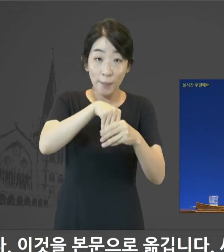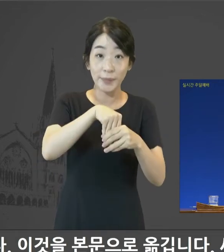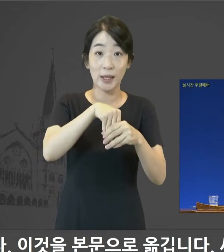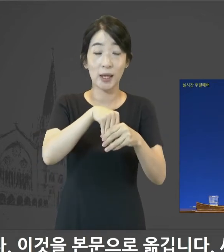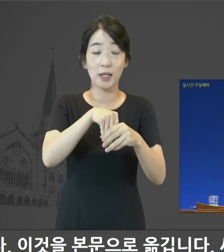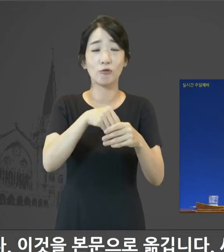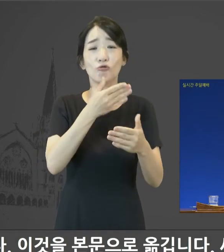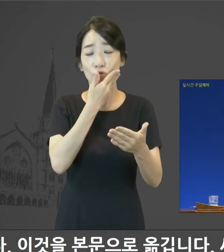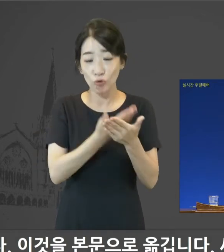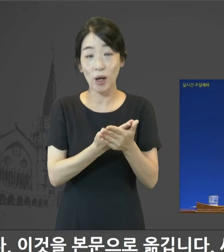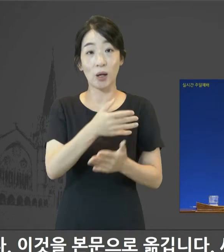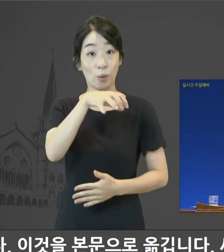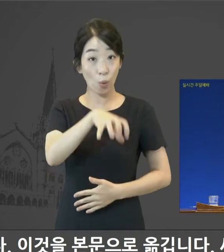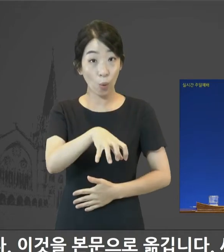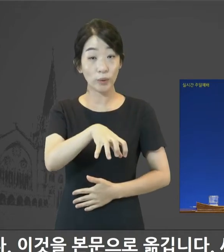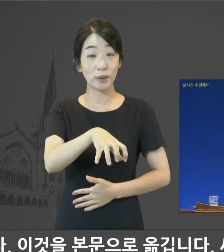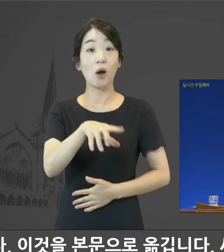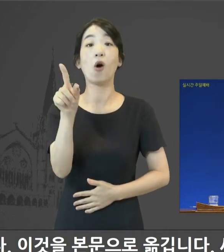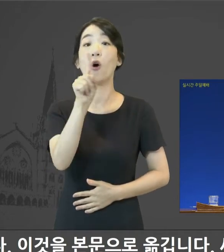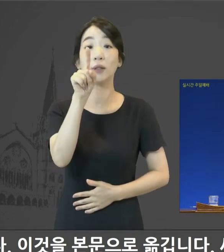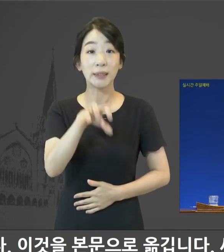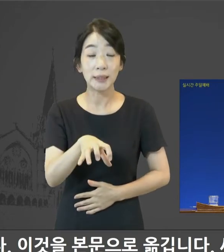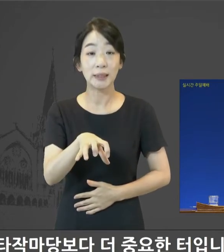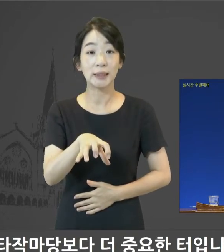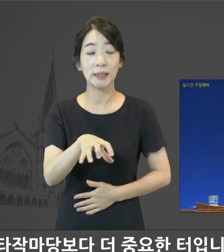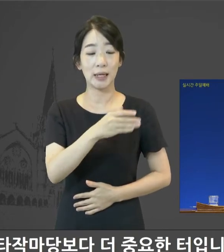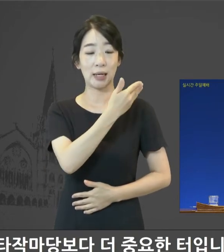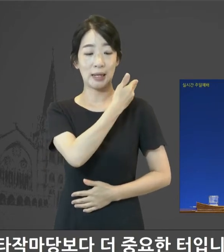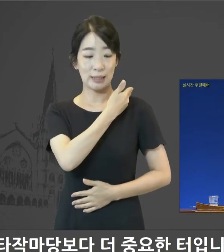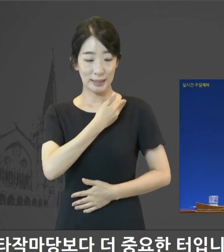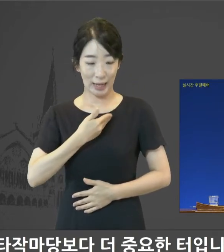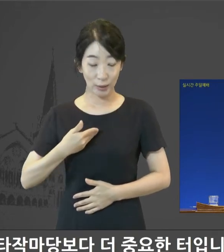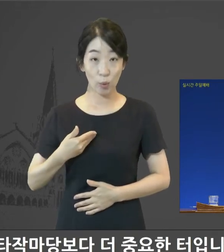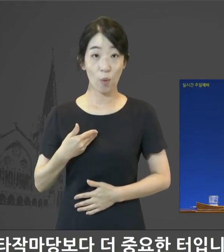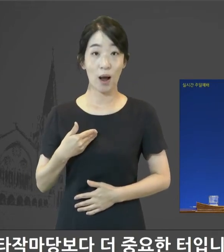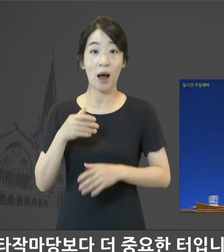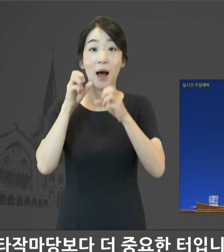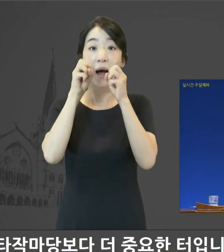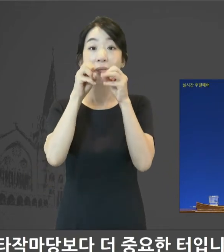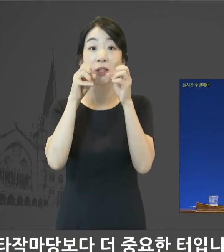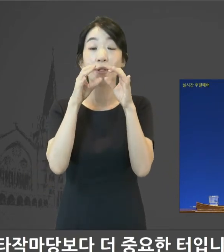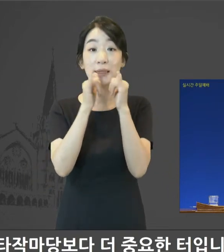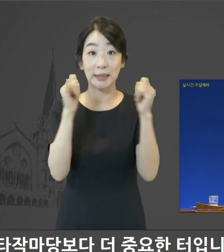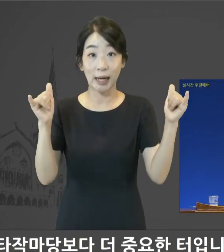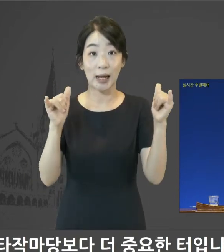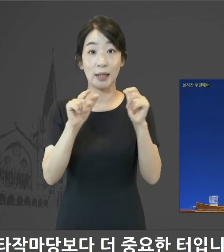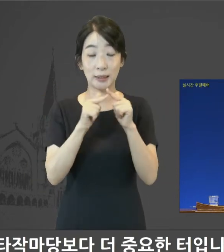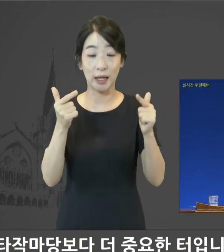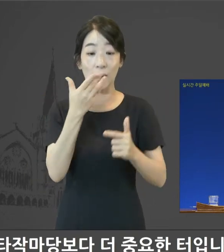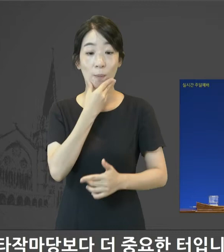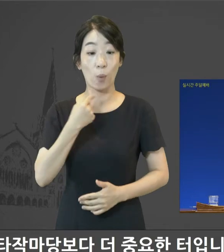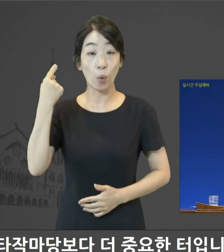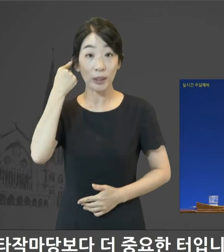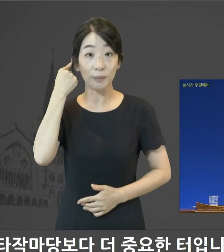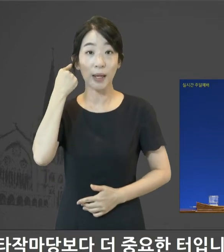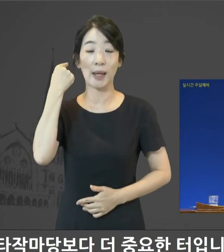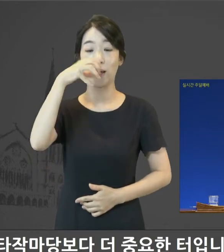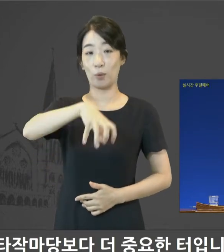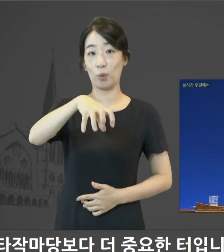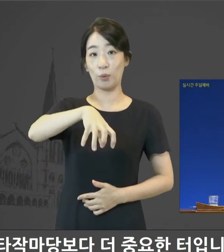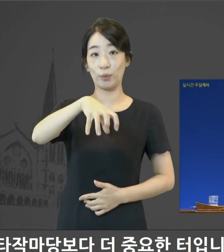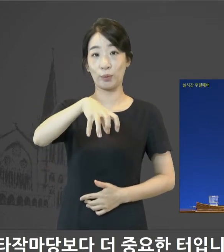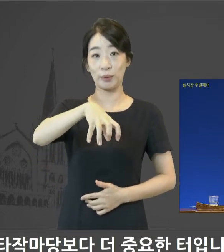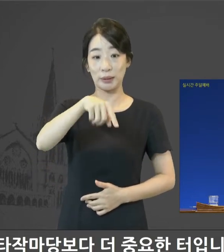무슨 터다? 사도들과 선지자들의 터, 말씀의 터, 복음의 터, 생명의 터가 그